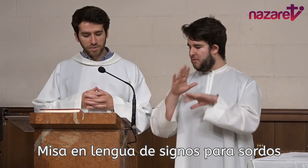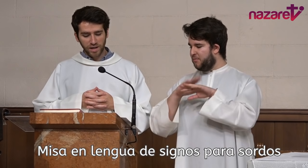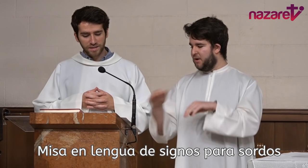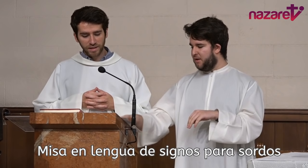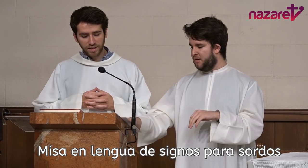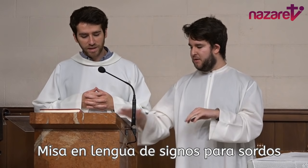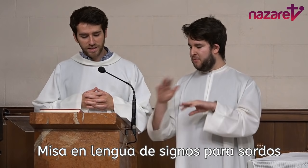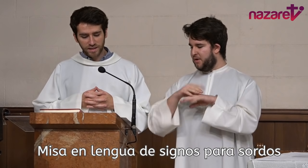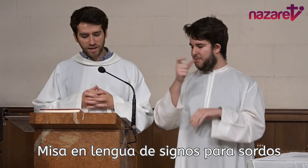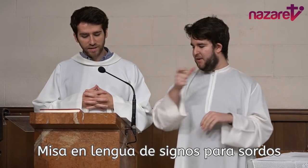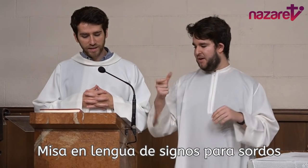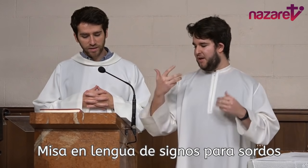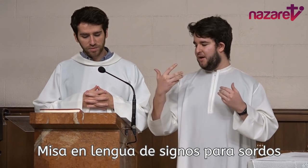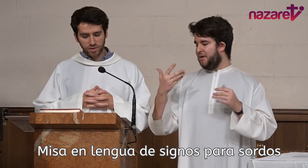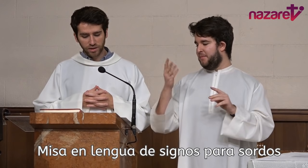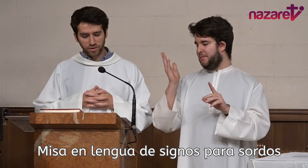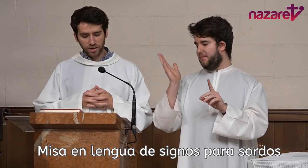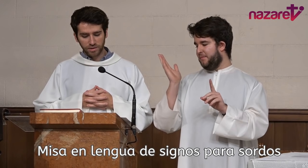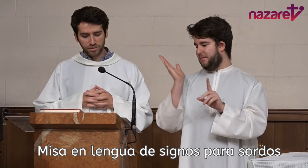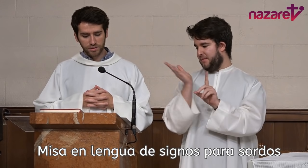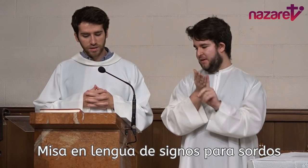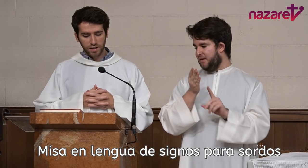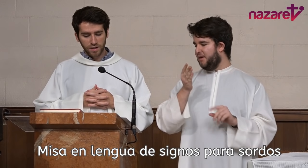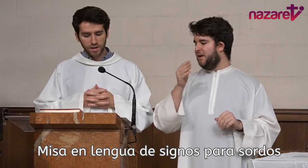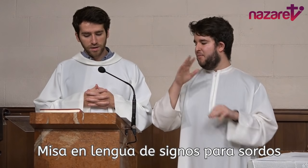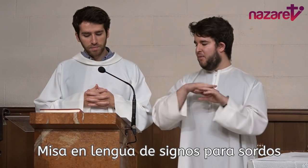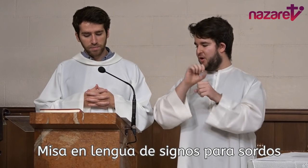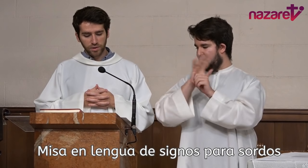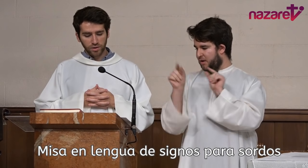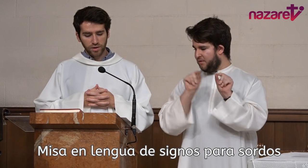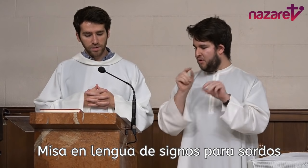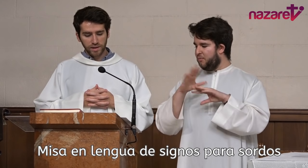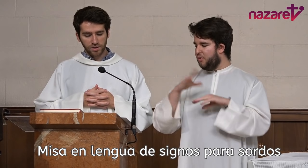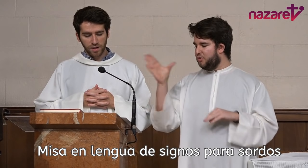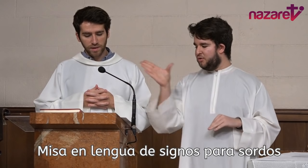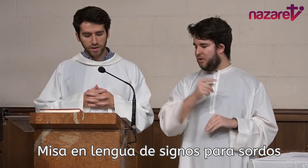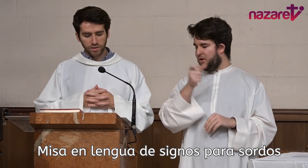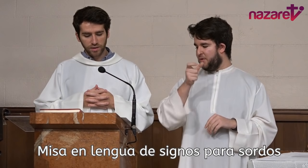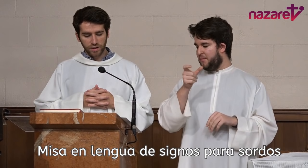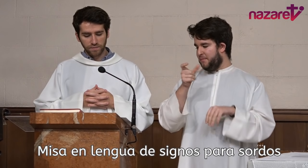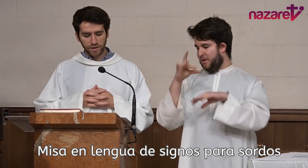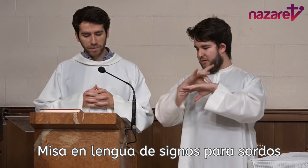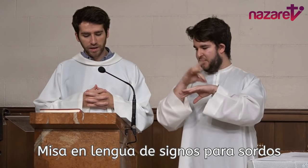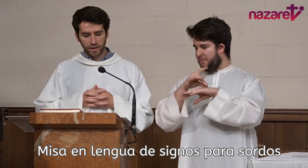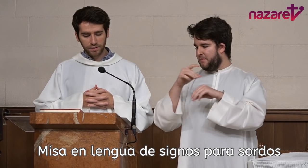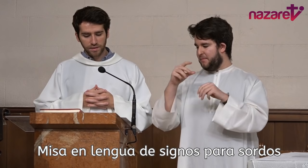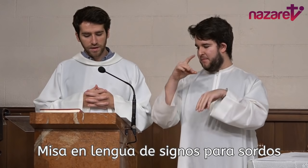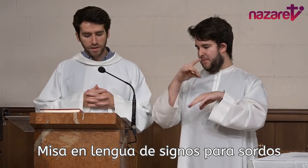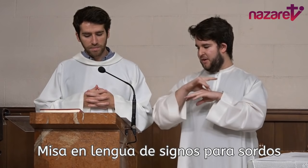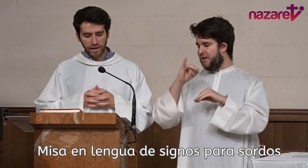Por las víctimas y afectados por el coronavirus, por todo el personal médico y de enfermería, para